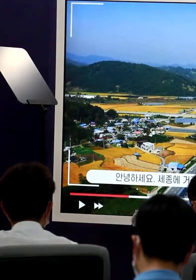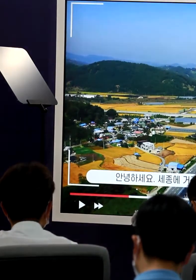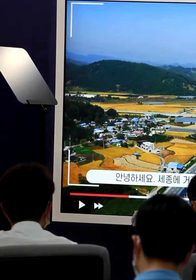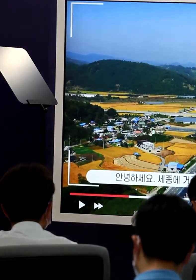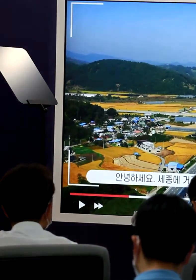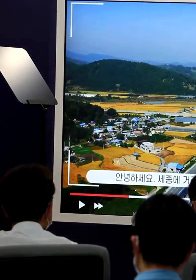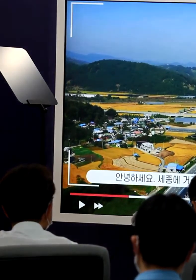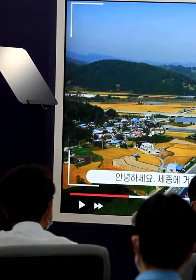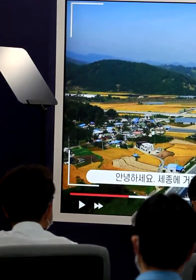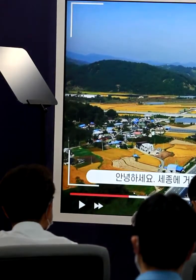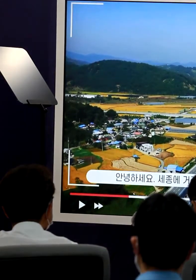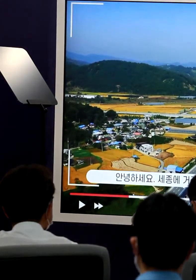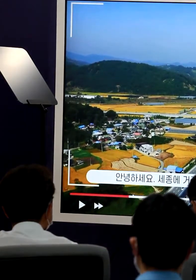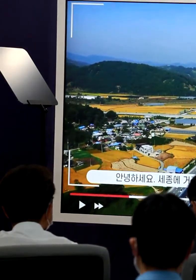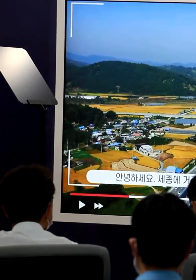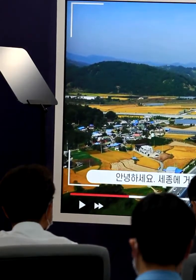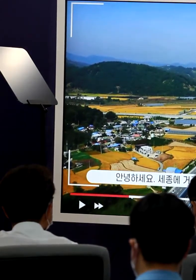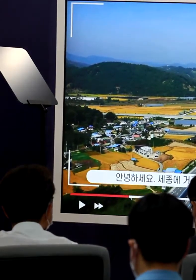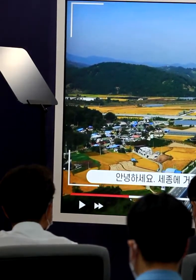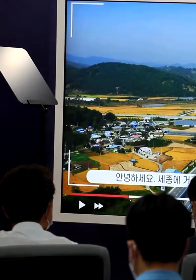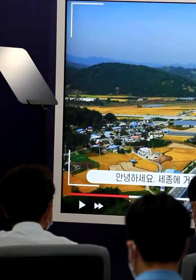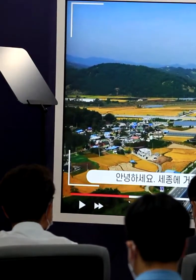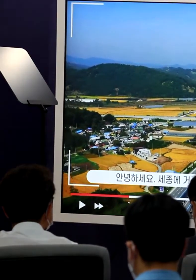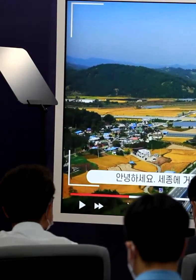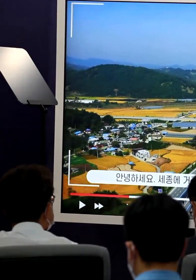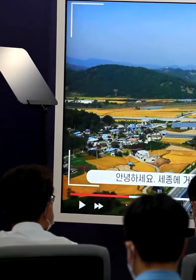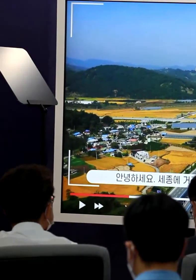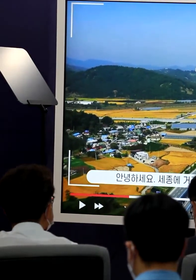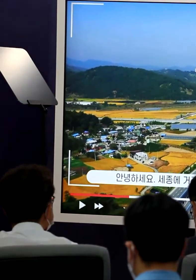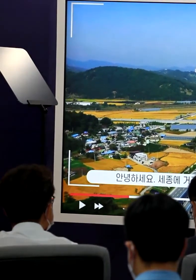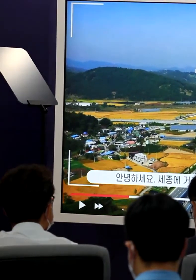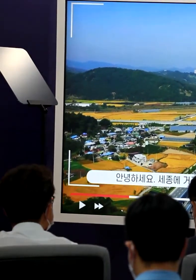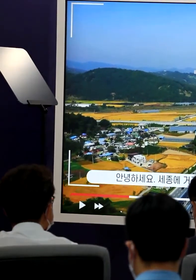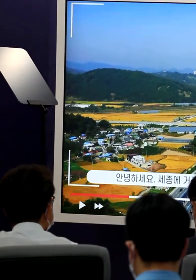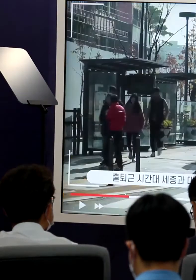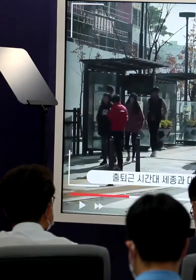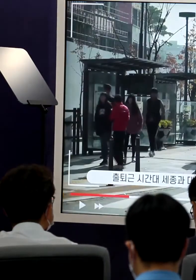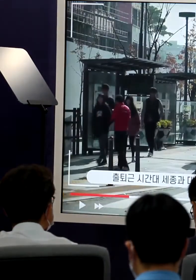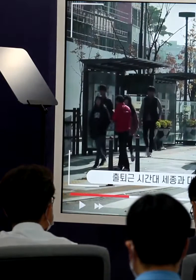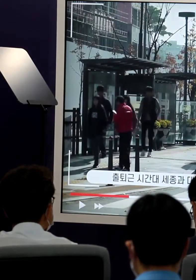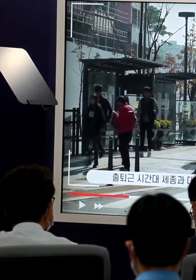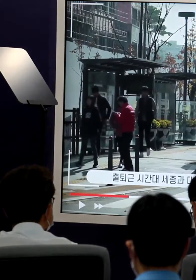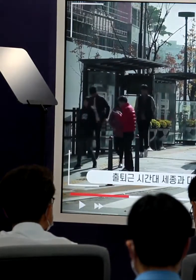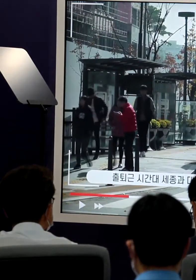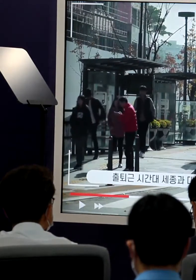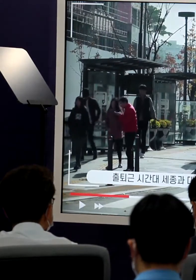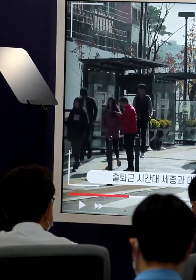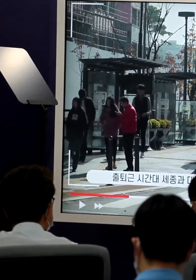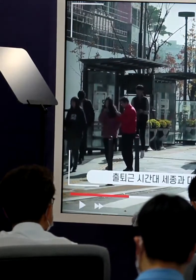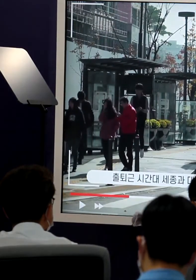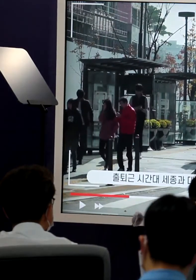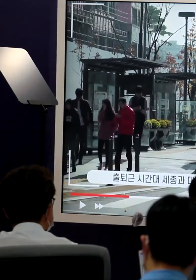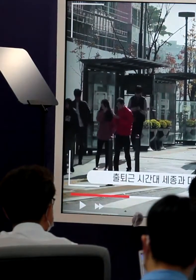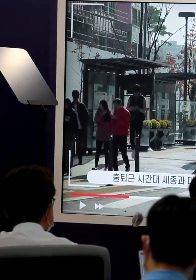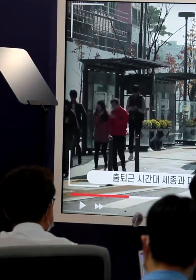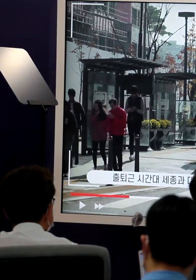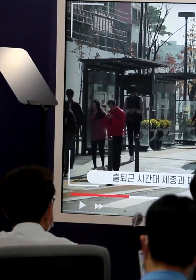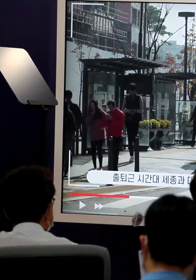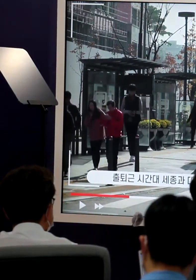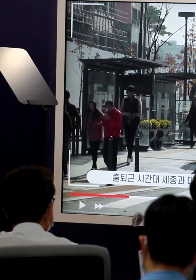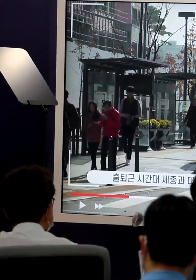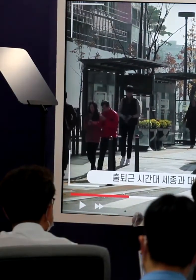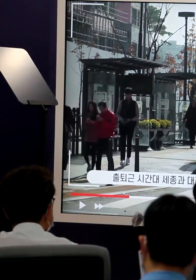안녕하세요. 세종에 거주하면서 대전으로 출퇴근을 하는 시민들이 많아 출퇴근 시간대 세종과 대전을 연결하는